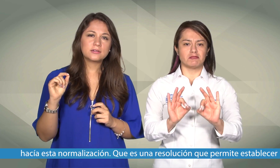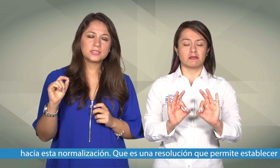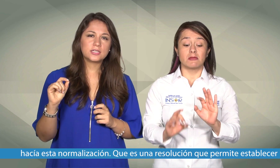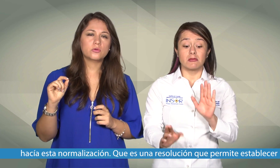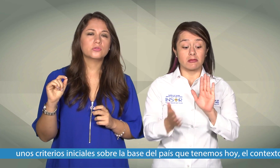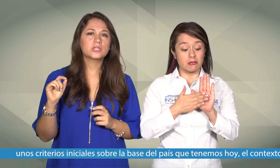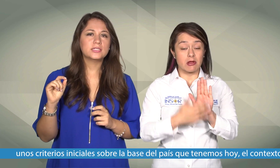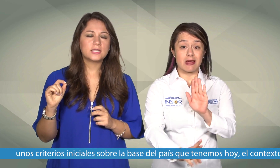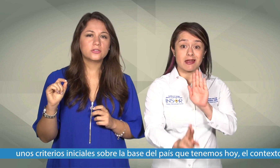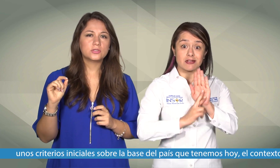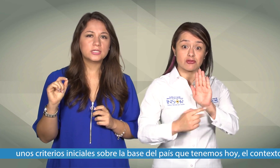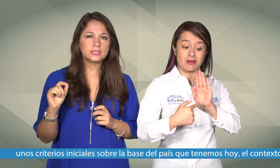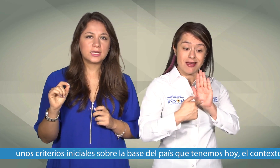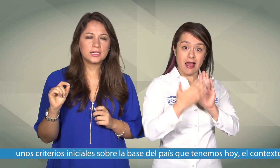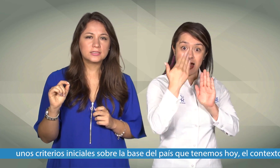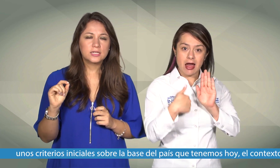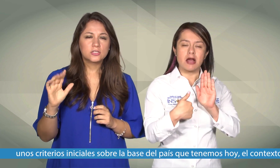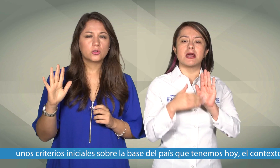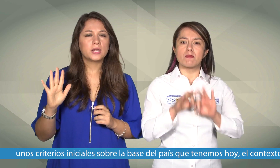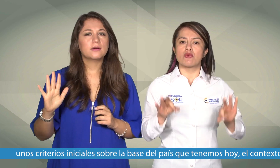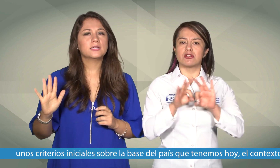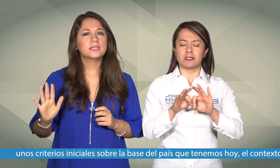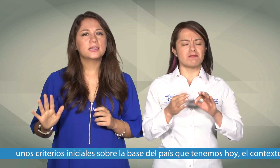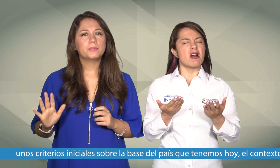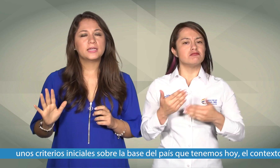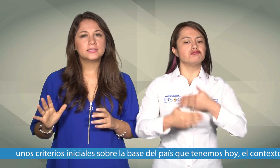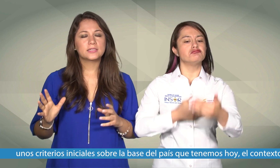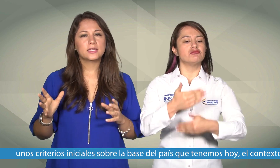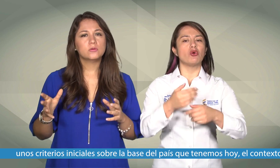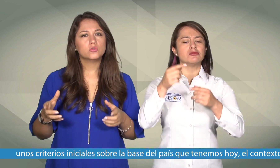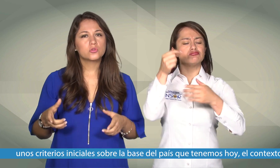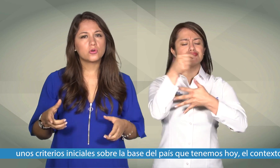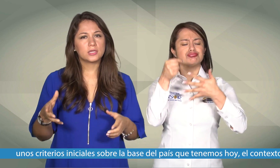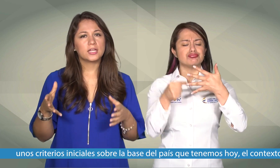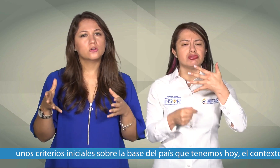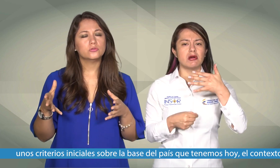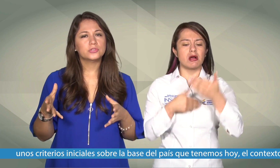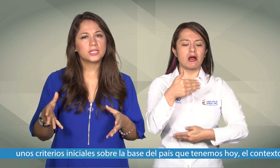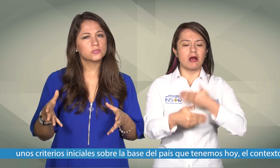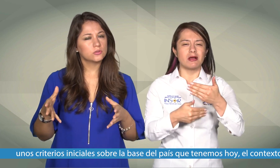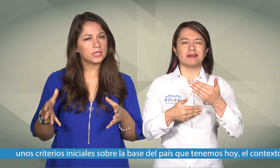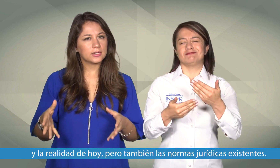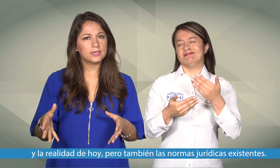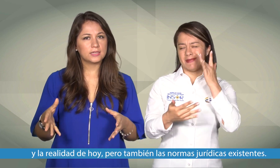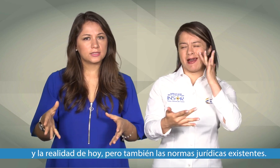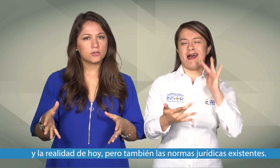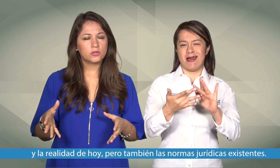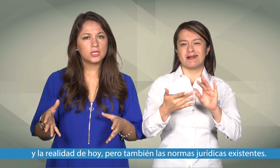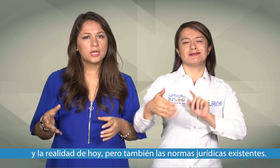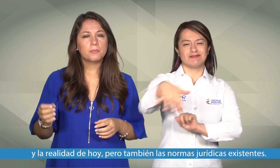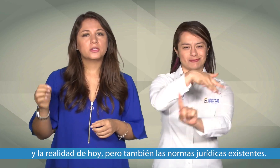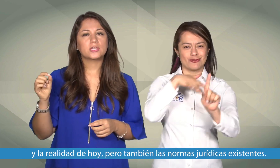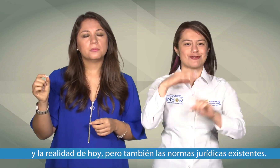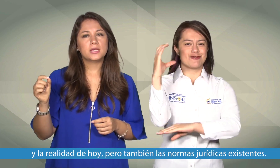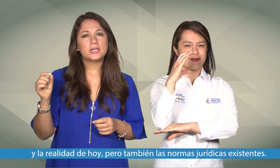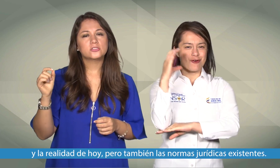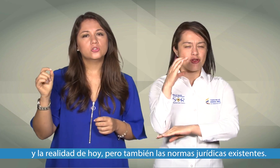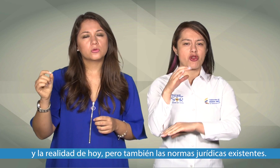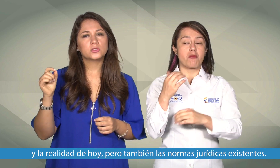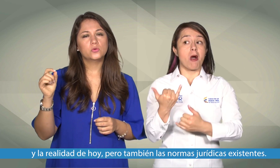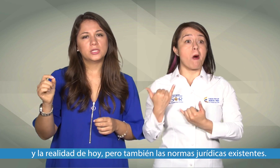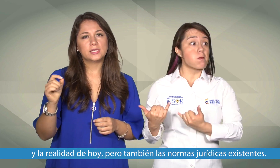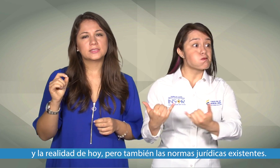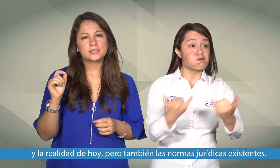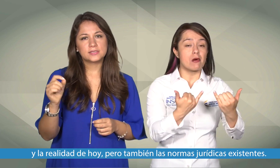permite establecer unos criterios iniciales sobre la base del país que tenemos hoy, el contexto y la realidad de hoy, pero también